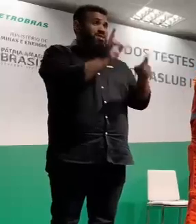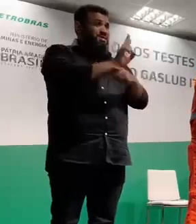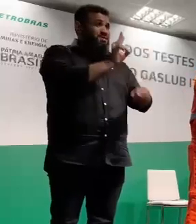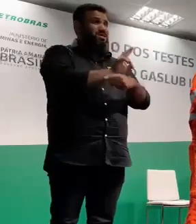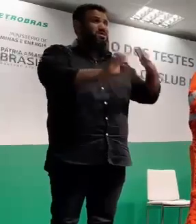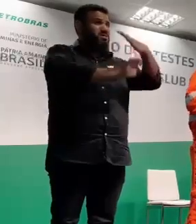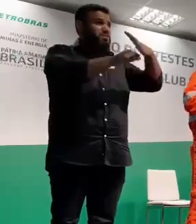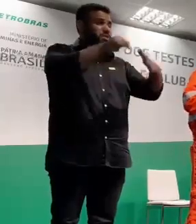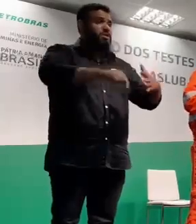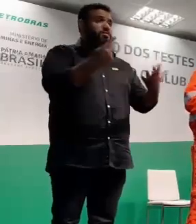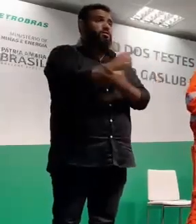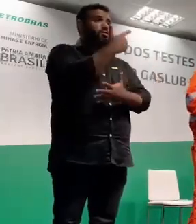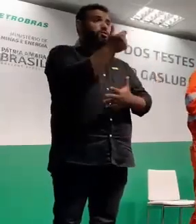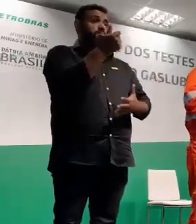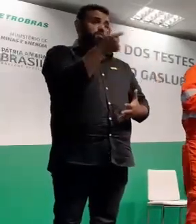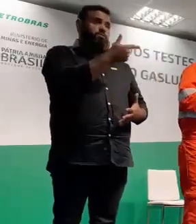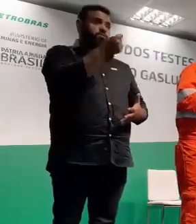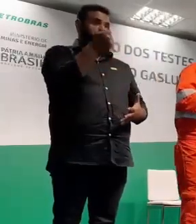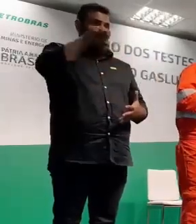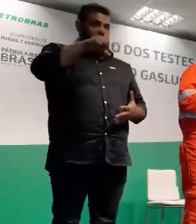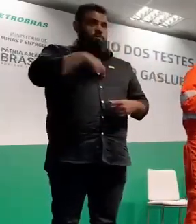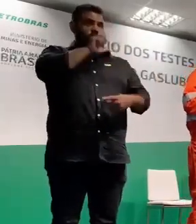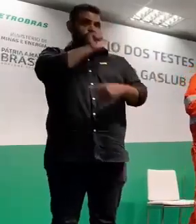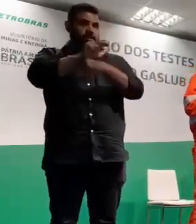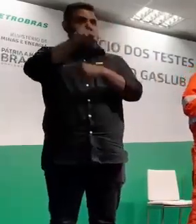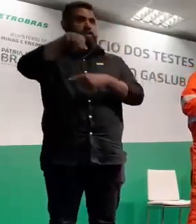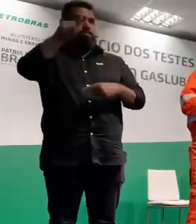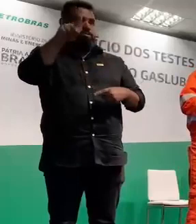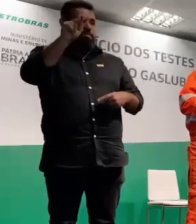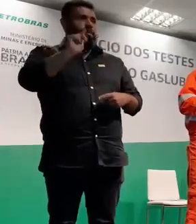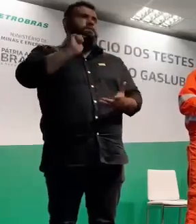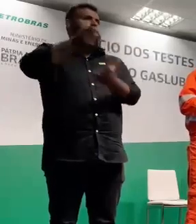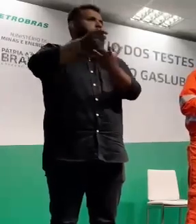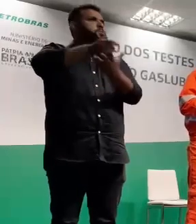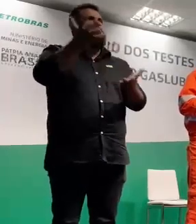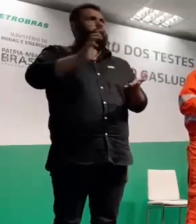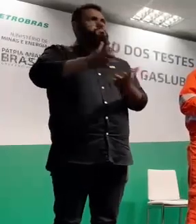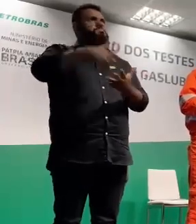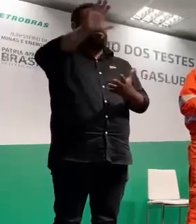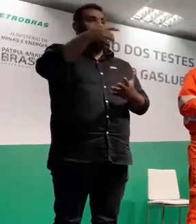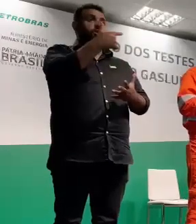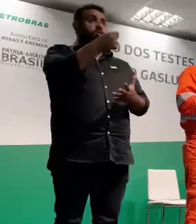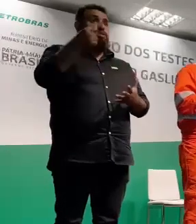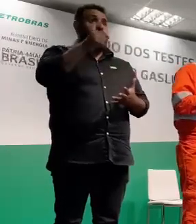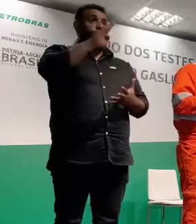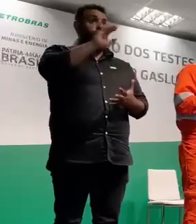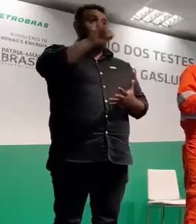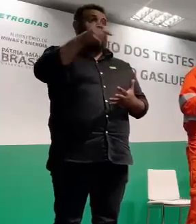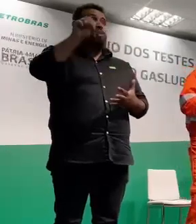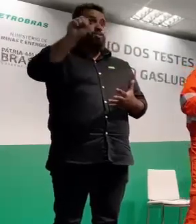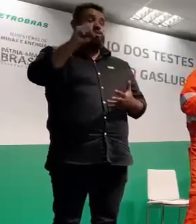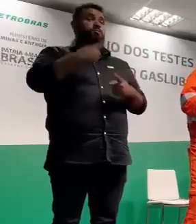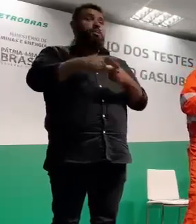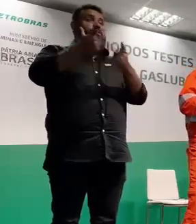Petrobras. Desde 2019, que foi quando eu entrei na Petrobras, nós pagamos mais de 200 bilhões de